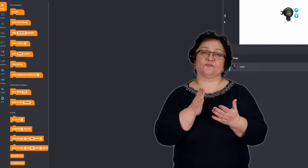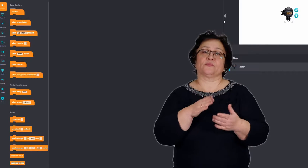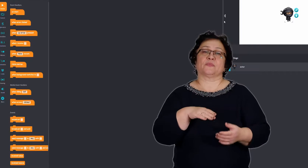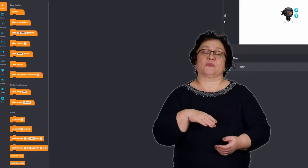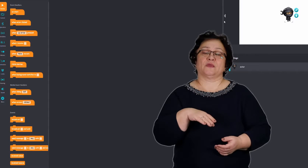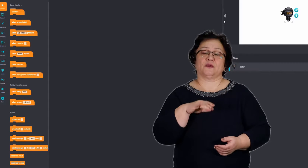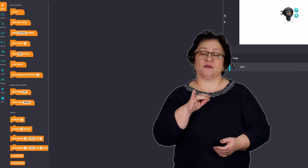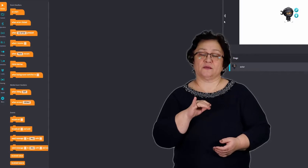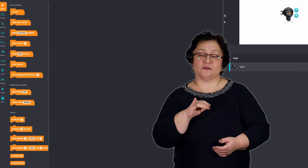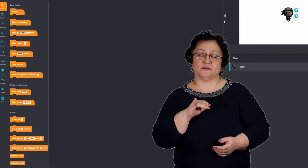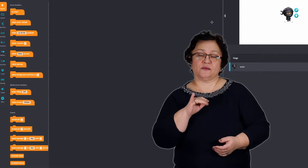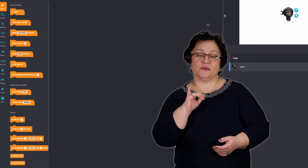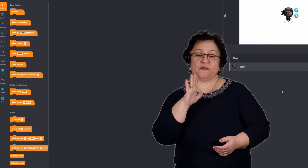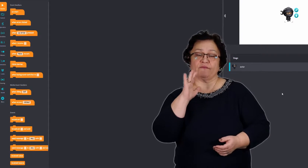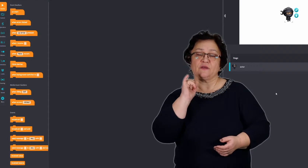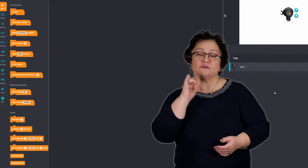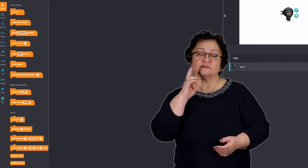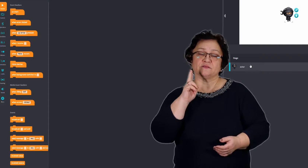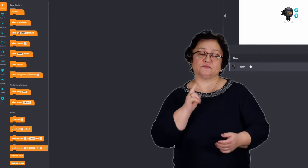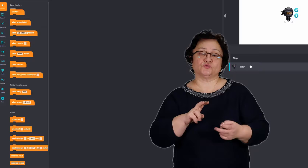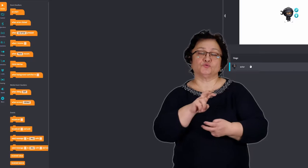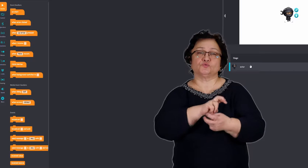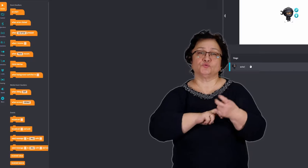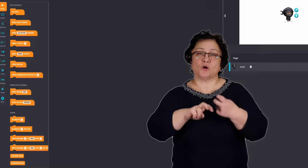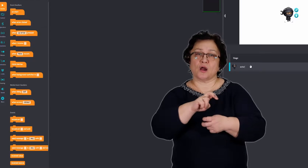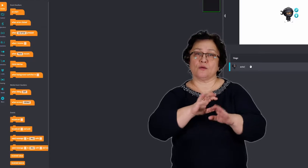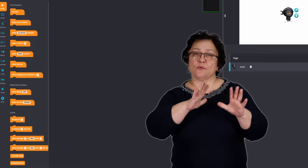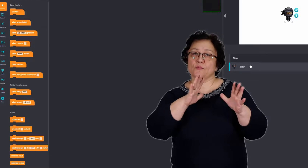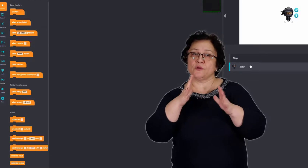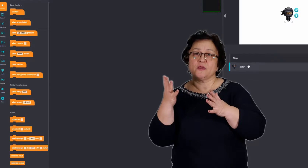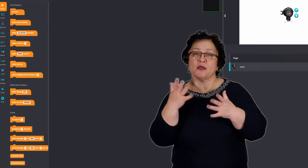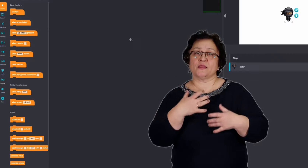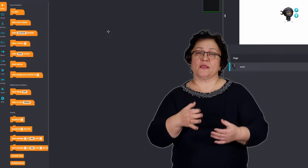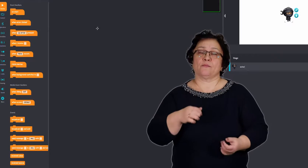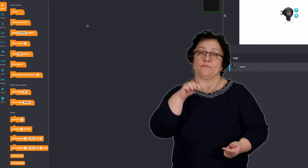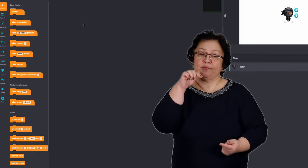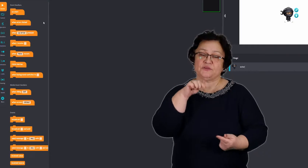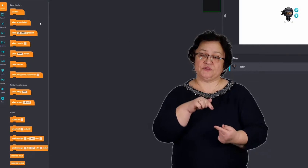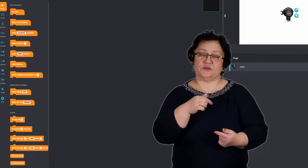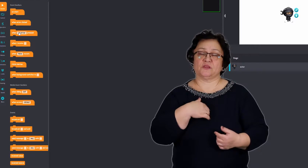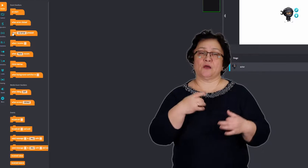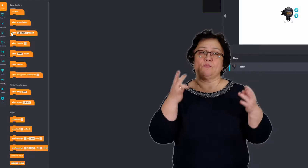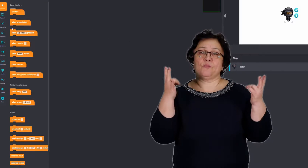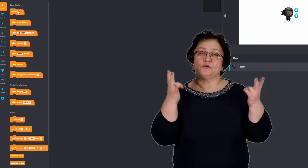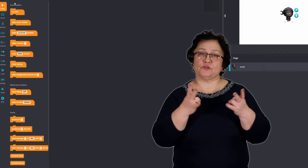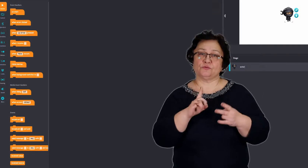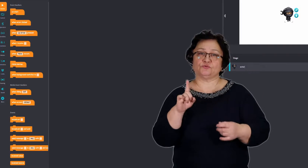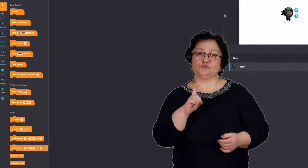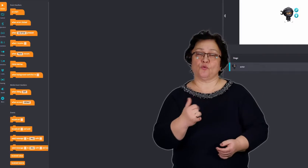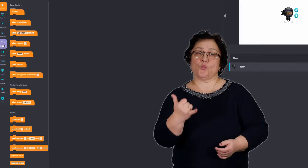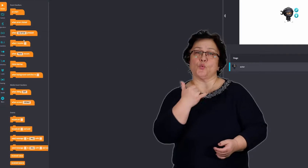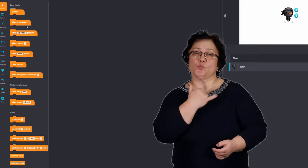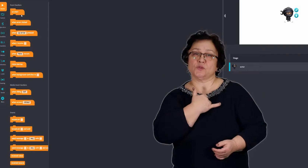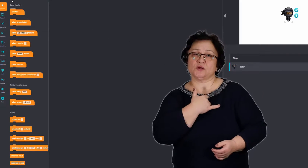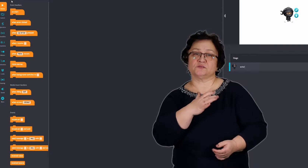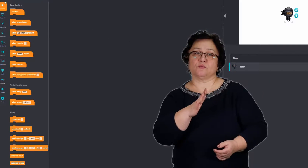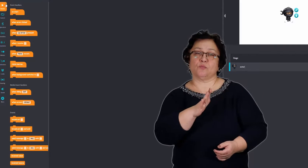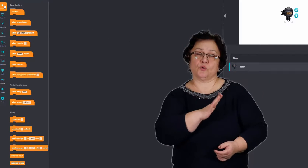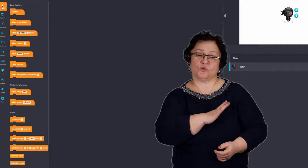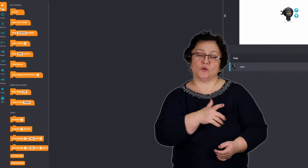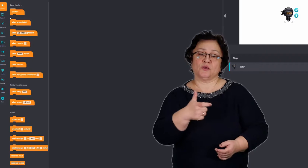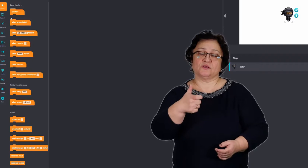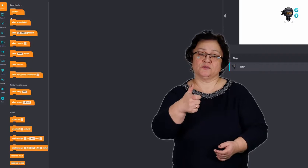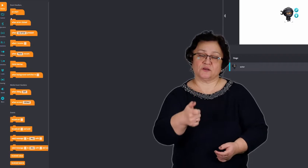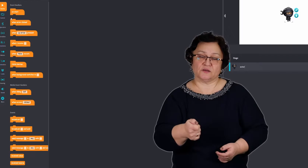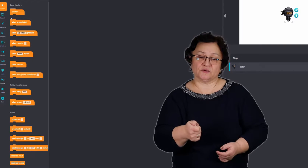нашого актора та в блоках Events шукаємо подію, яка нам підійде. Нам потрібно,